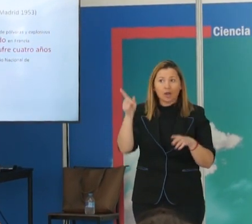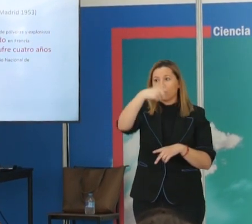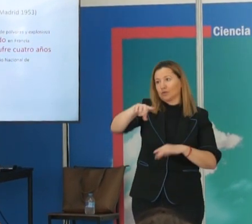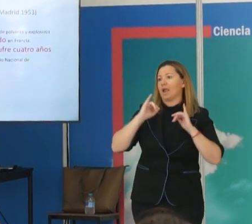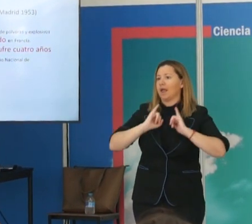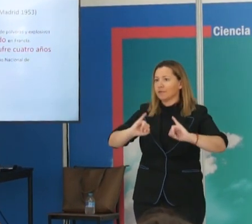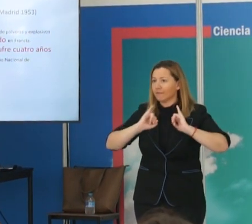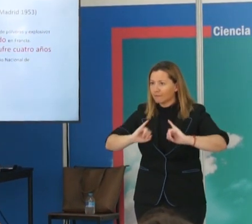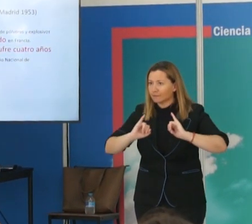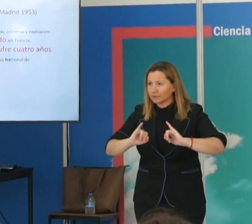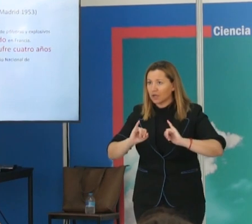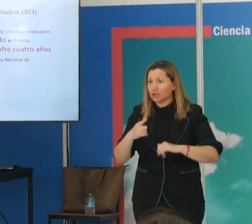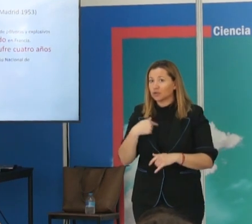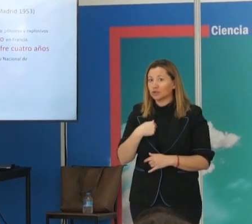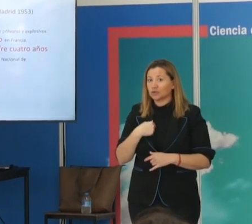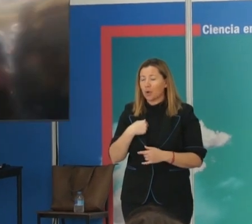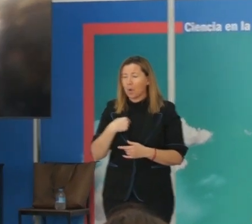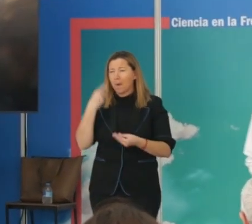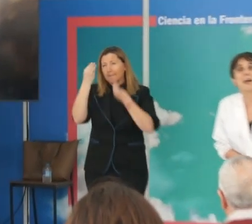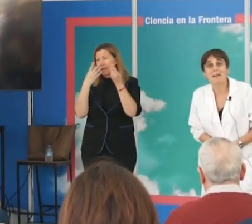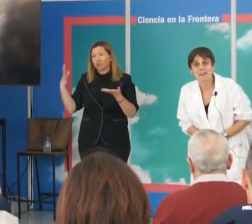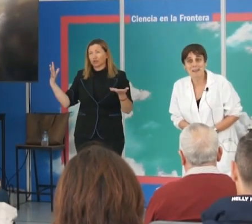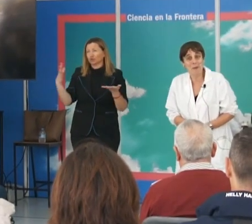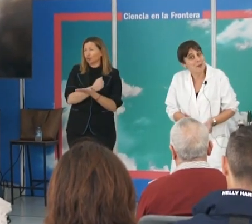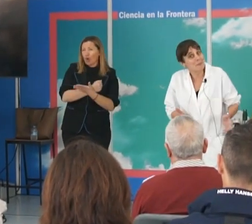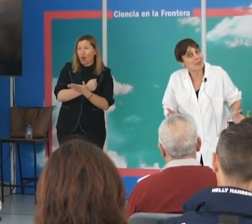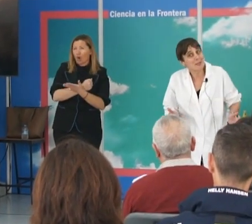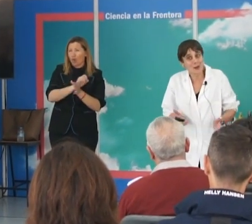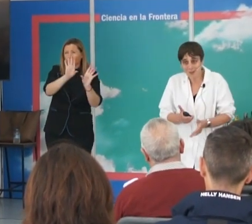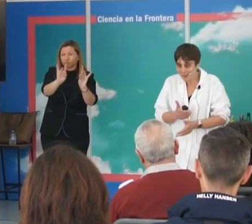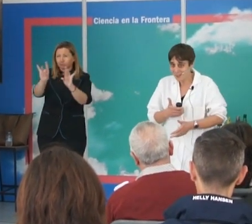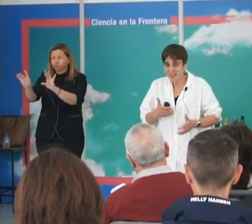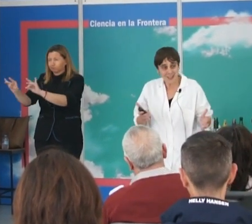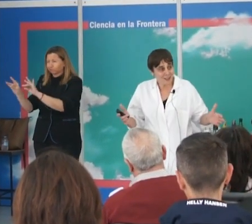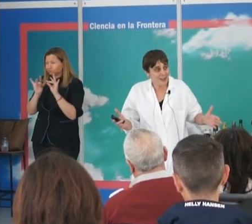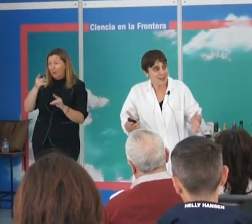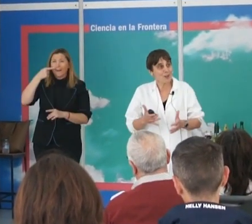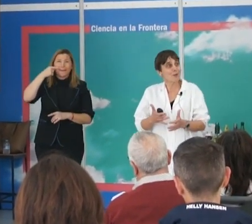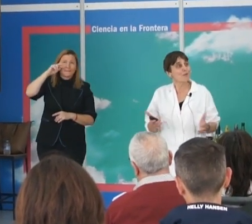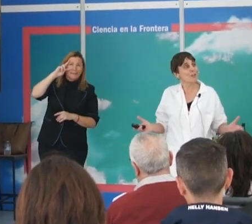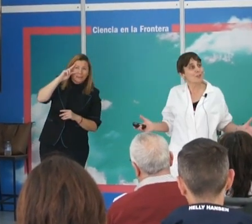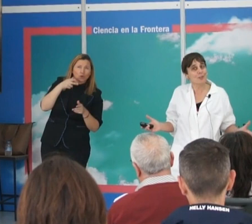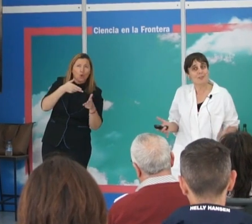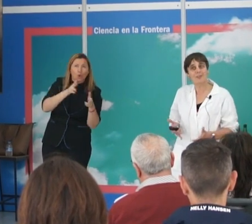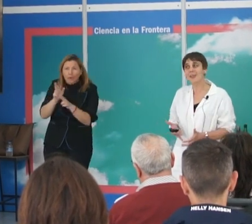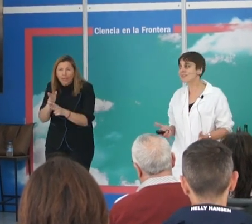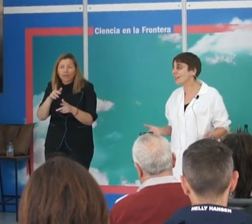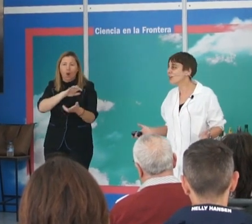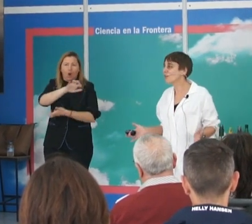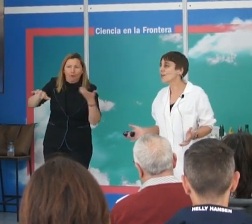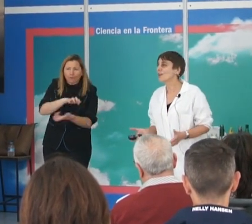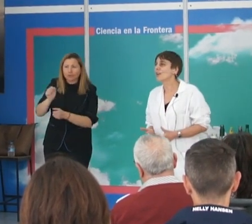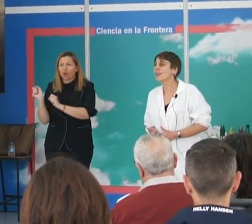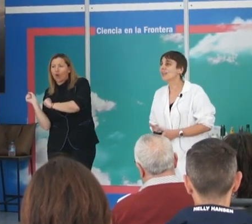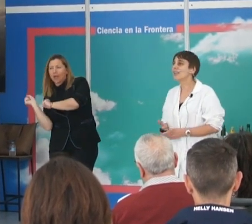con la charla. Creo que hemos tocado todos los palos de la feria: experimento, guerra, conflicto,